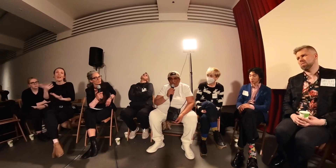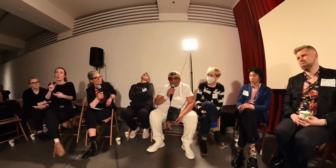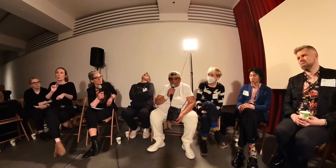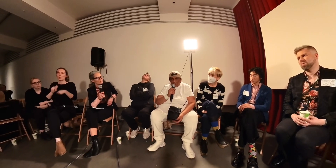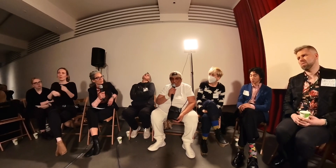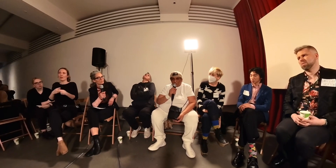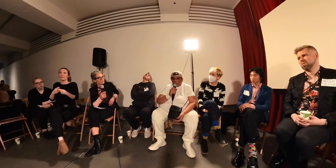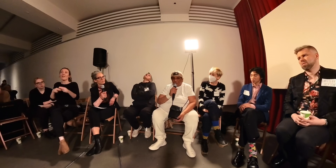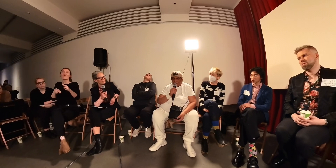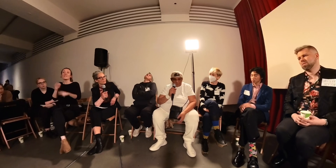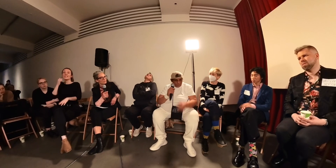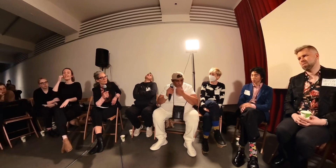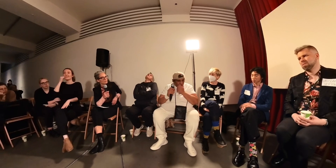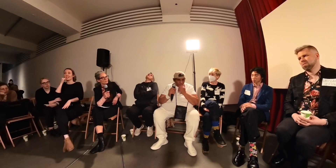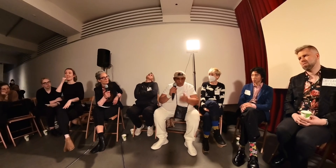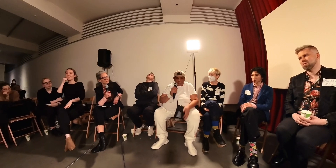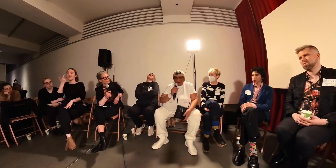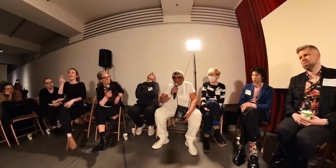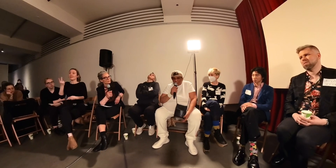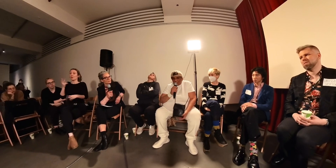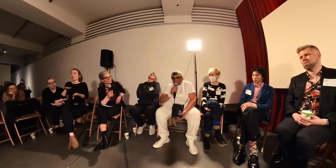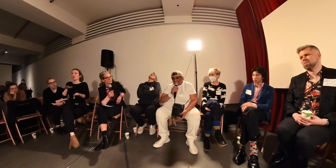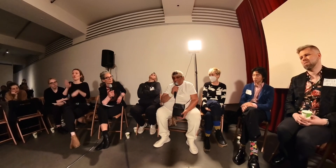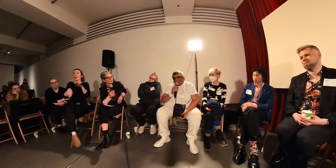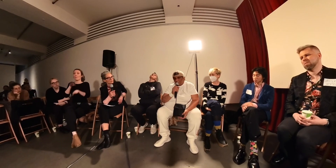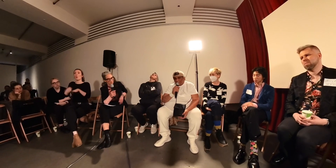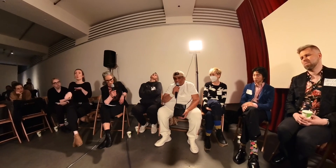Většinou po vás lidi šlapou, protože